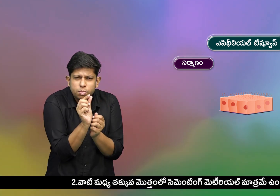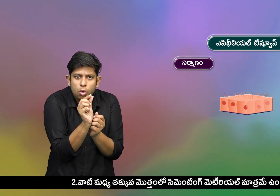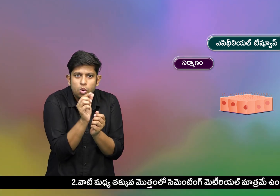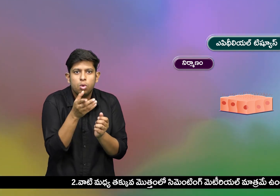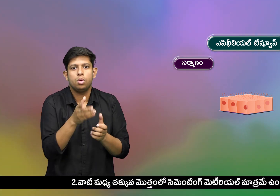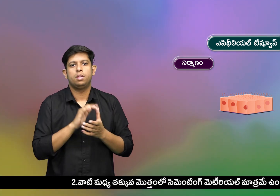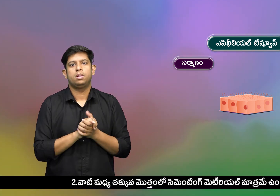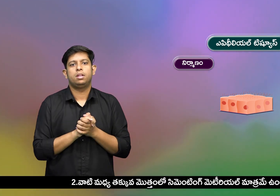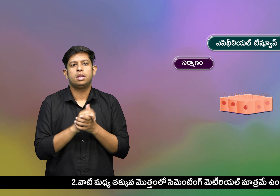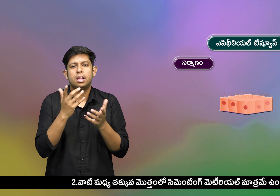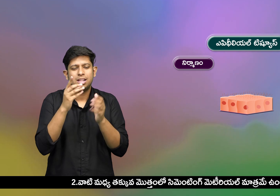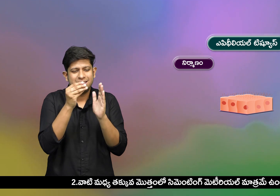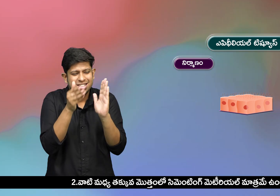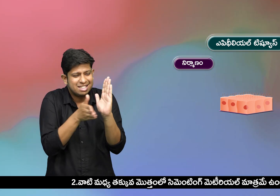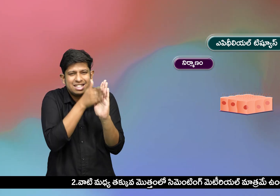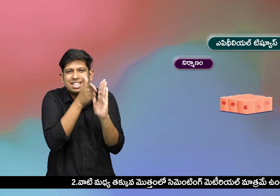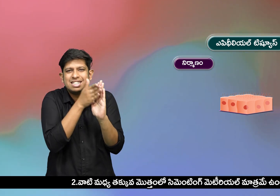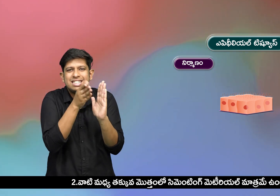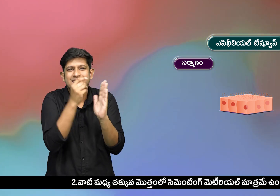మొత్తంలో సిమెంటింగ్ మెటీరియల్ మాత్రమే ఉంటుంది.